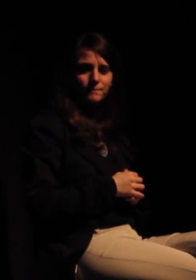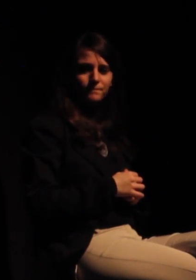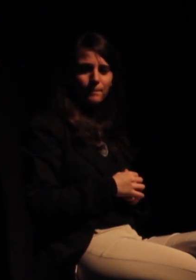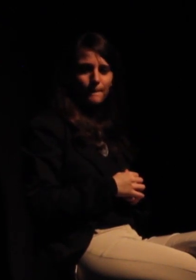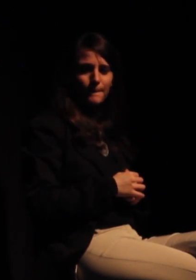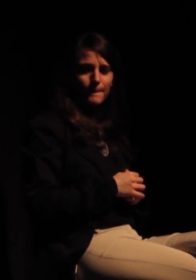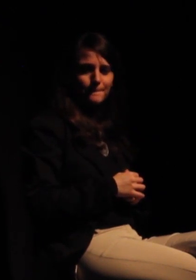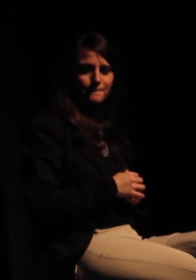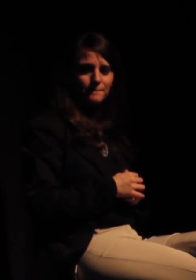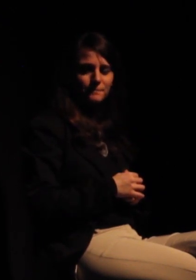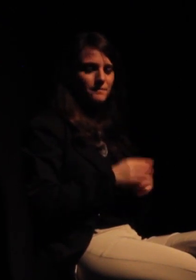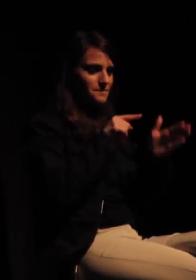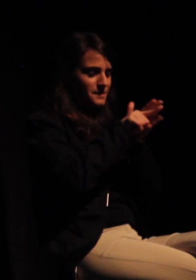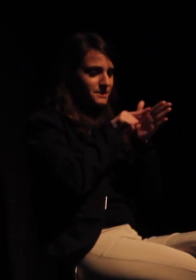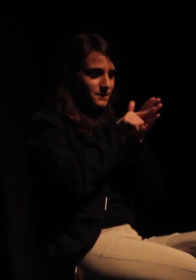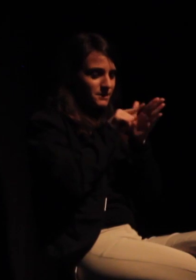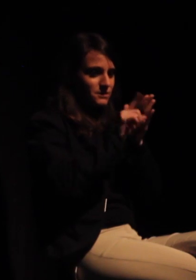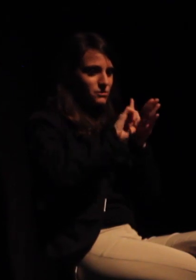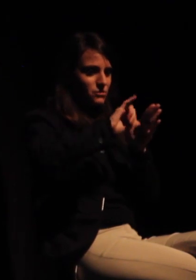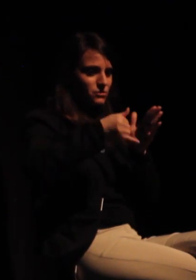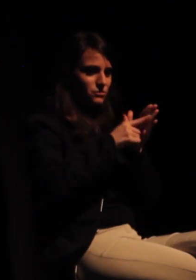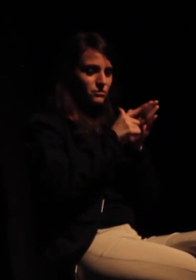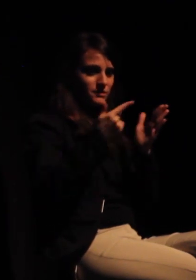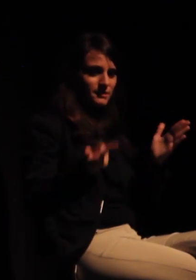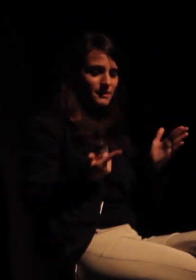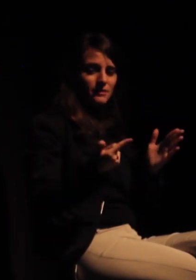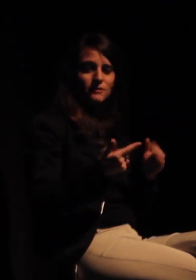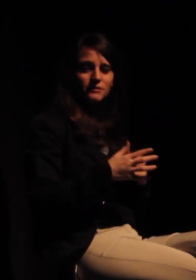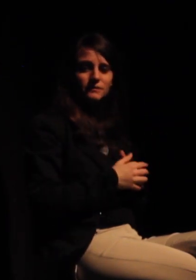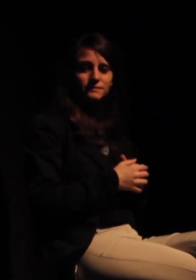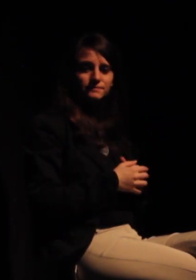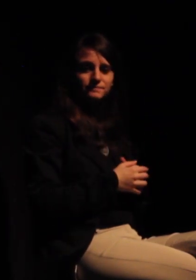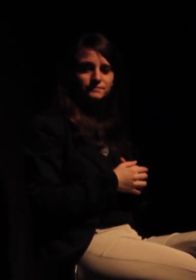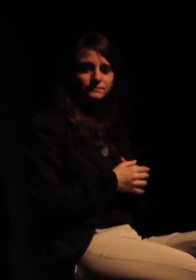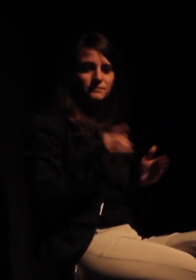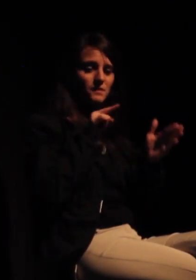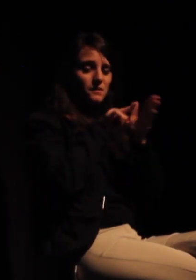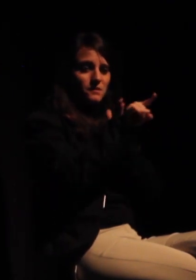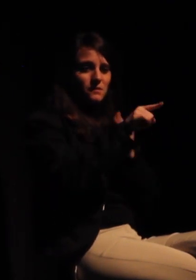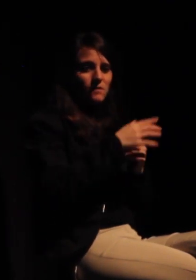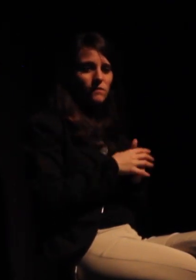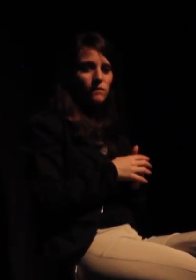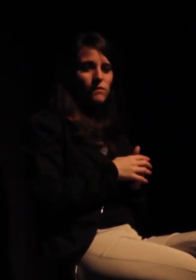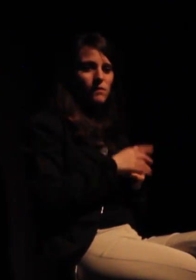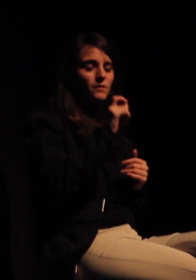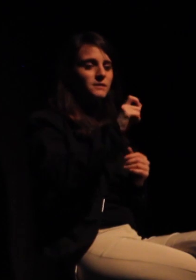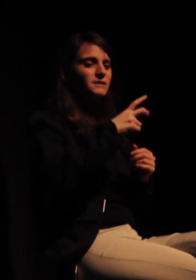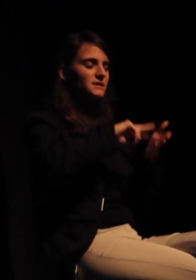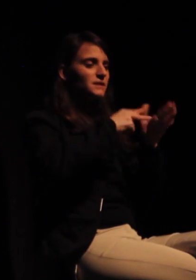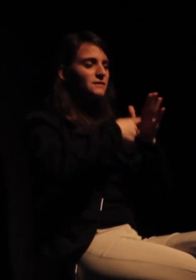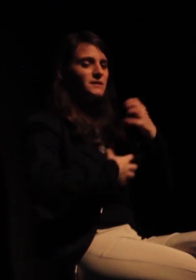nessas pesquisas do jornal, pesquisa não, essa matéria, eles estavam perguntando aos cronistas o que era